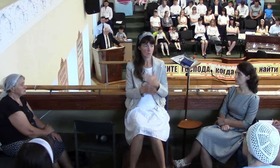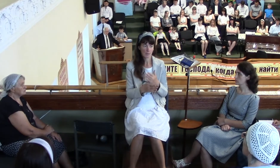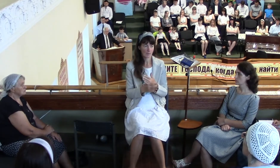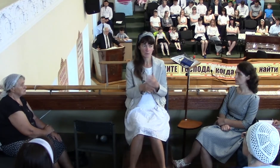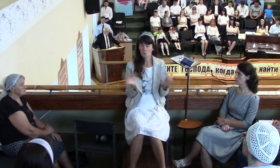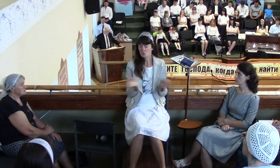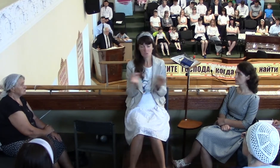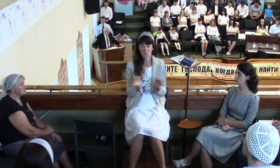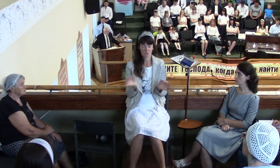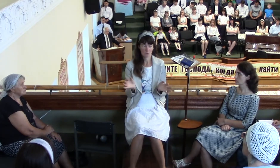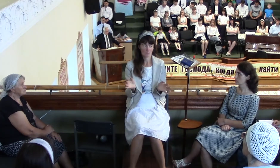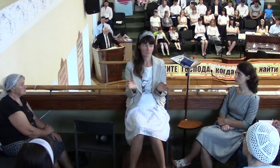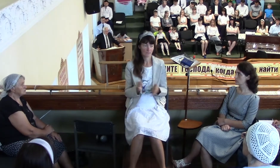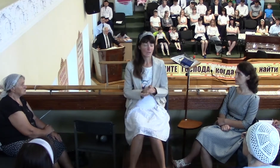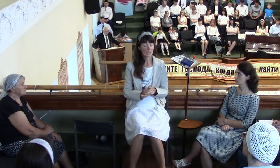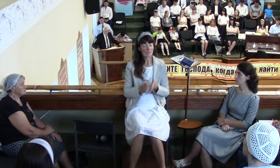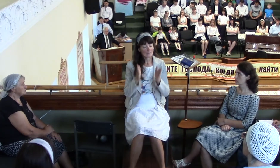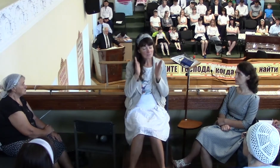Христа. Абсолютно ничто.